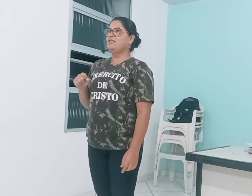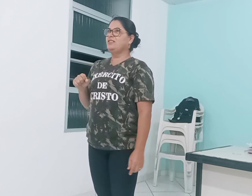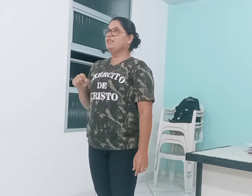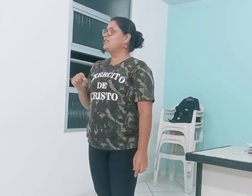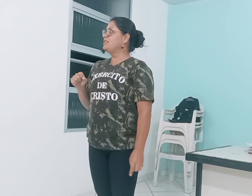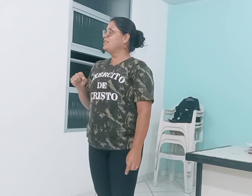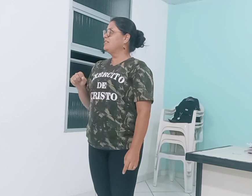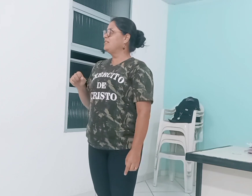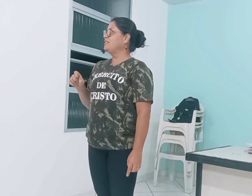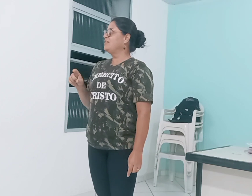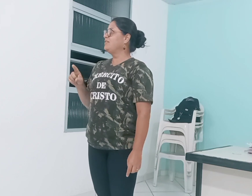Dia.